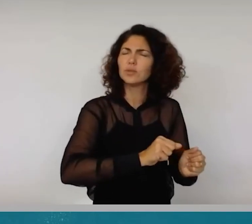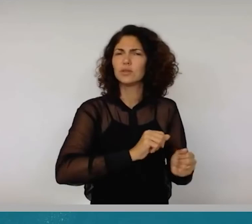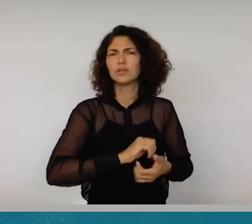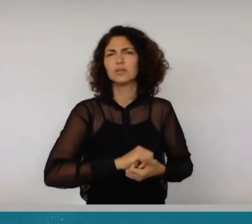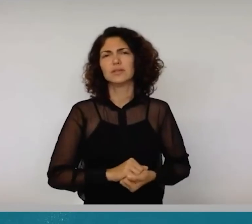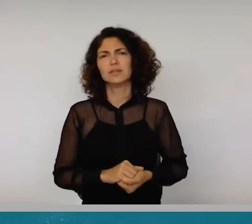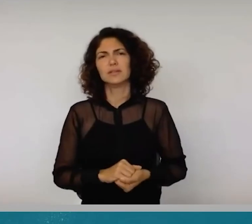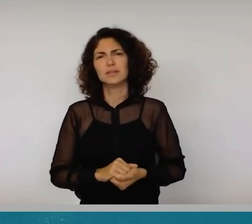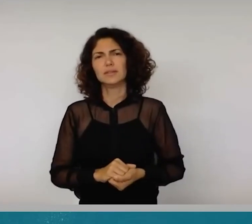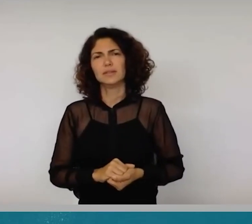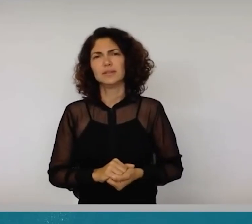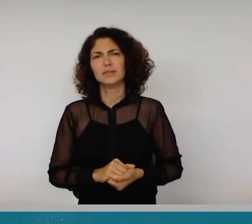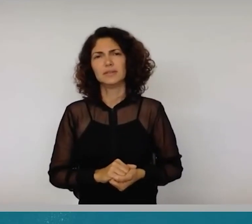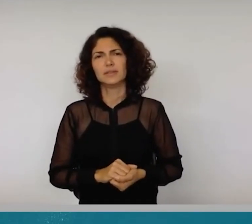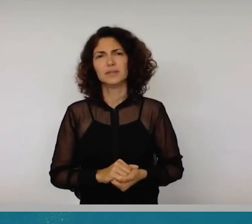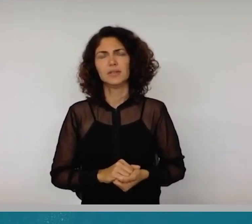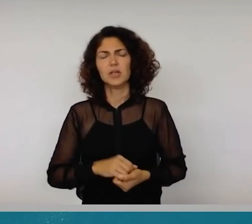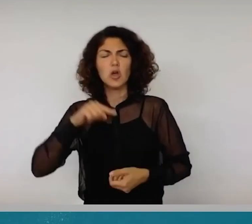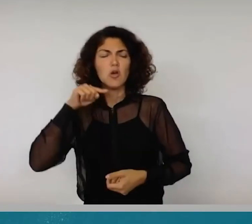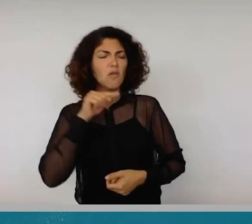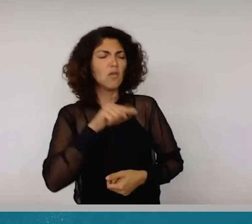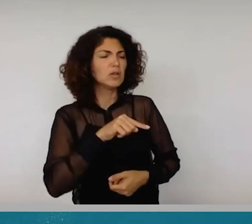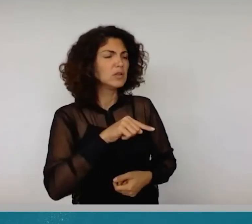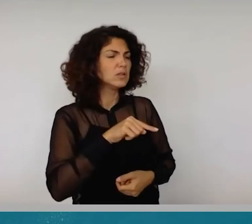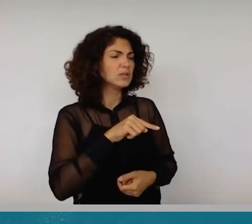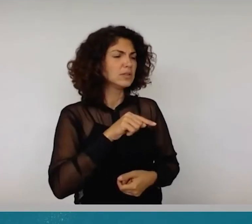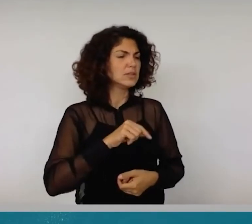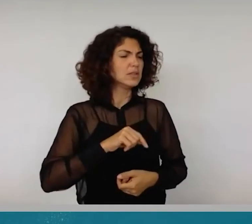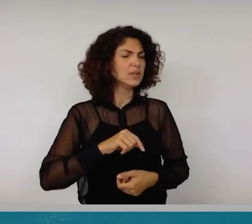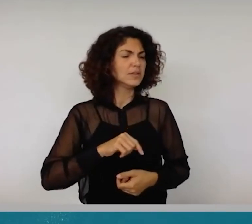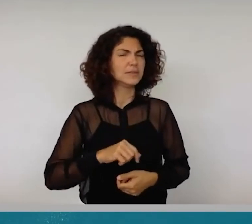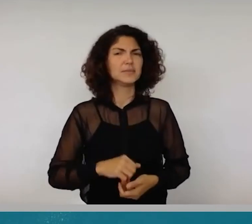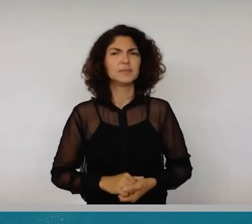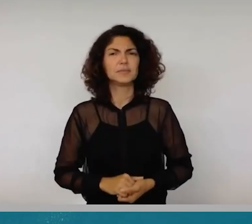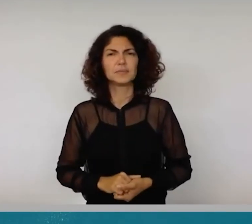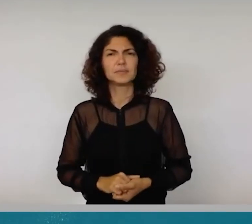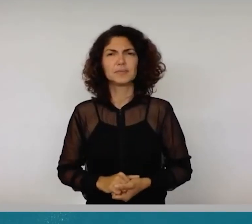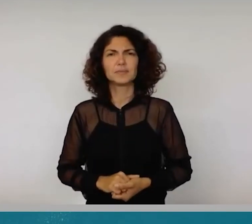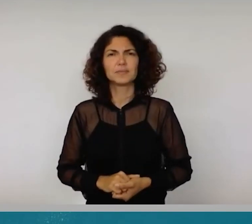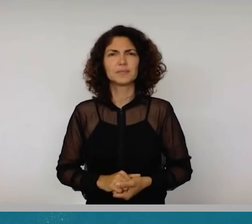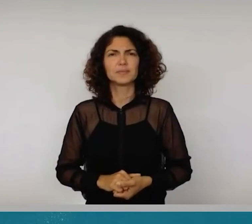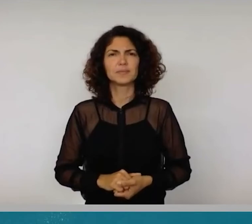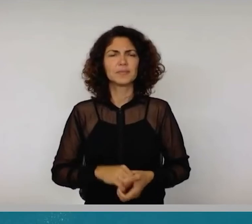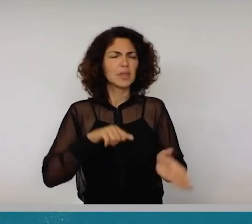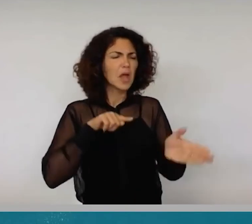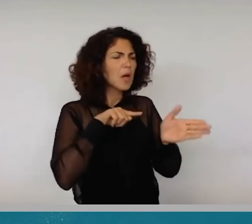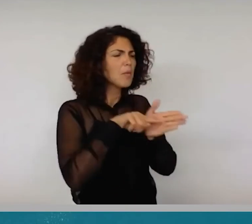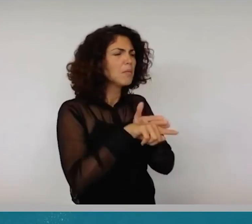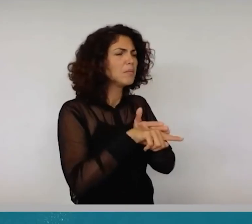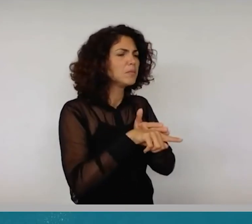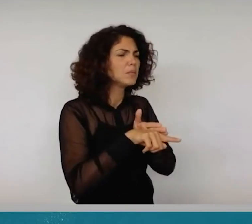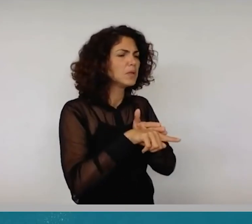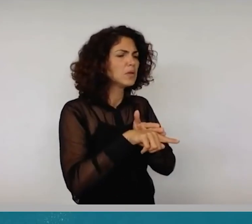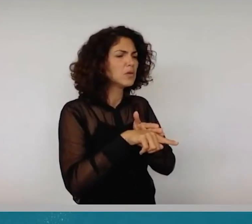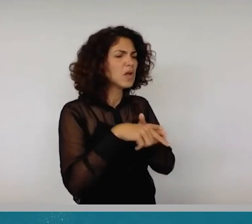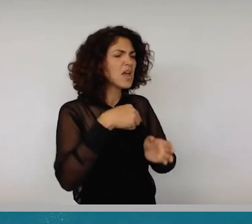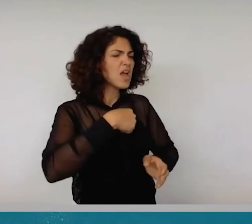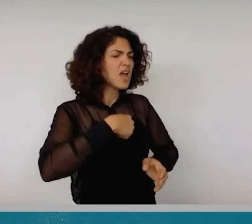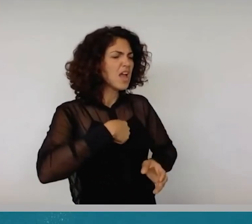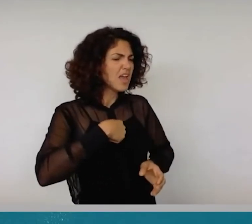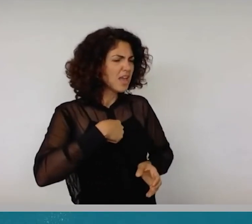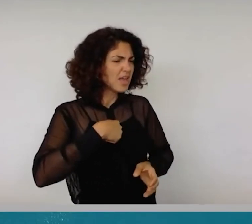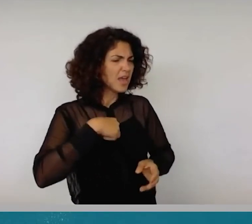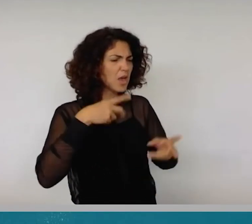Indaga Yahvé, o Senhor. Presta atenção nisso aqui. Darei, pois, a minha